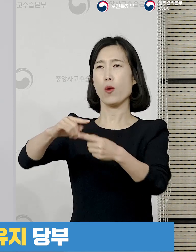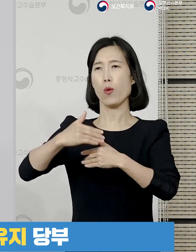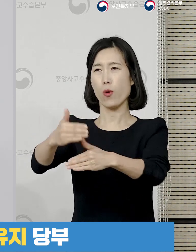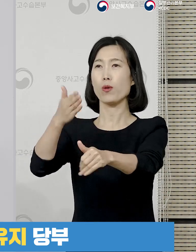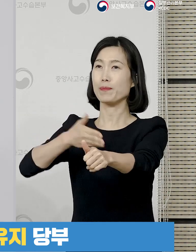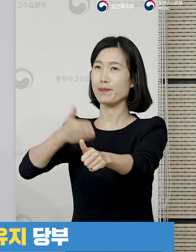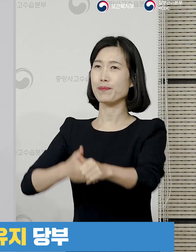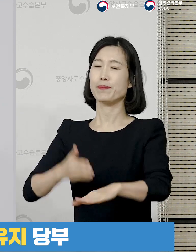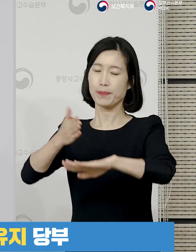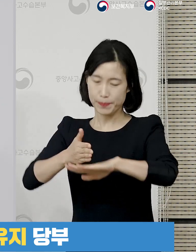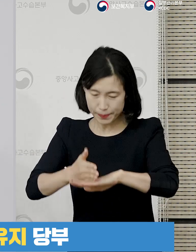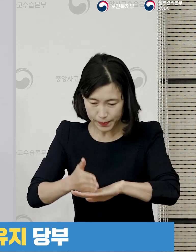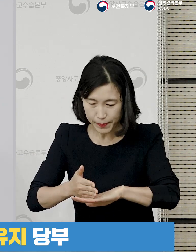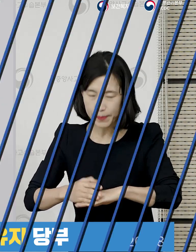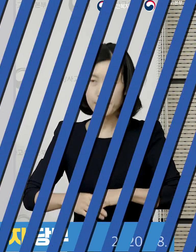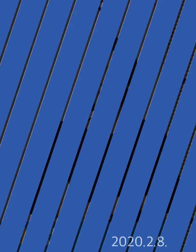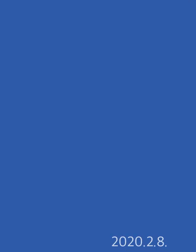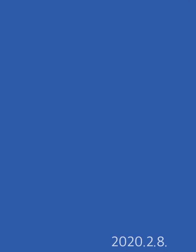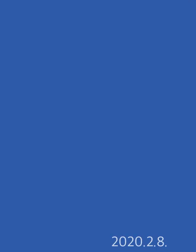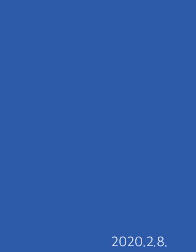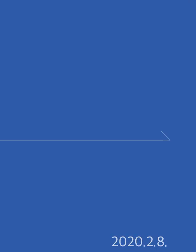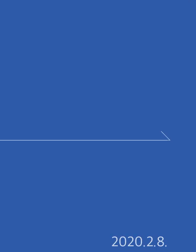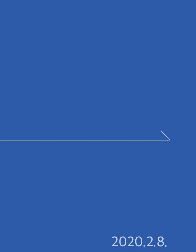유지하시면서 생활해 주시기를 당부드립니다.